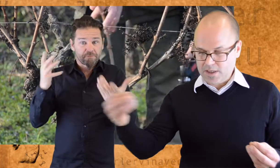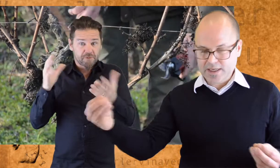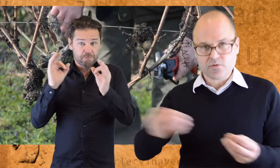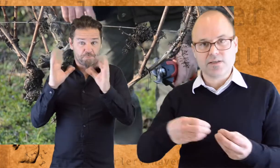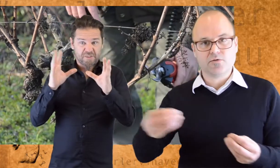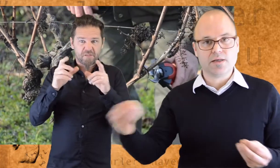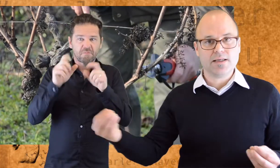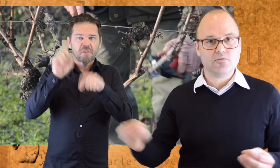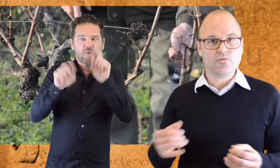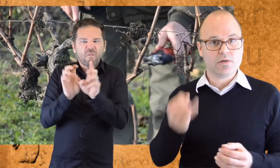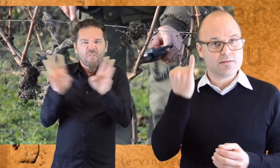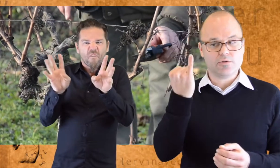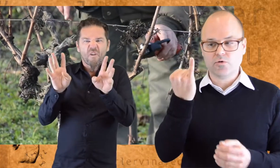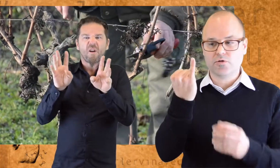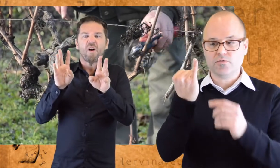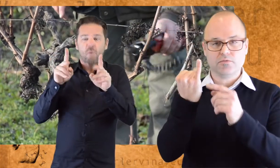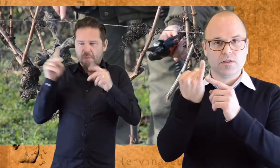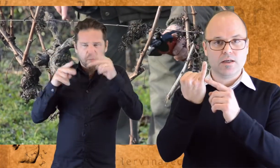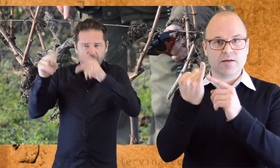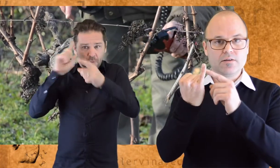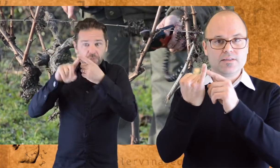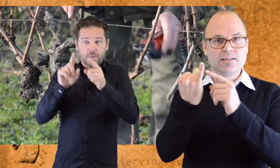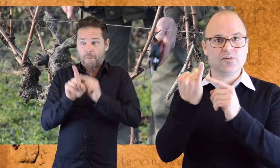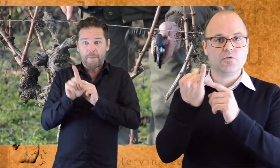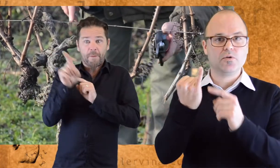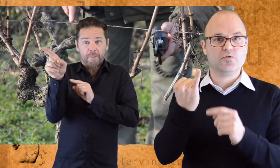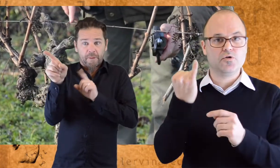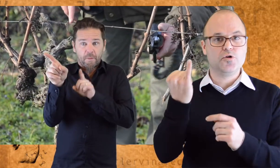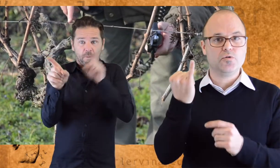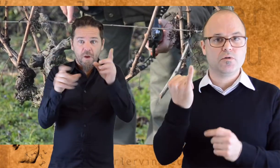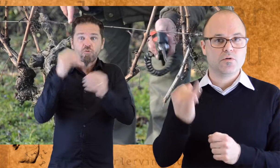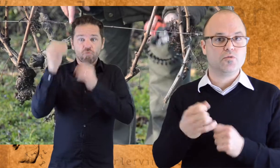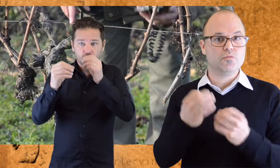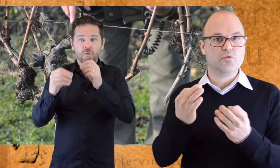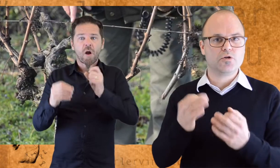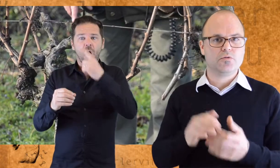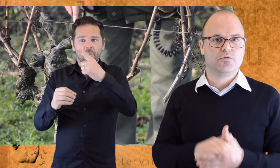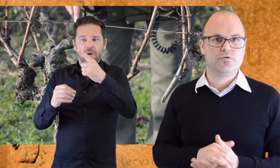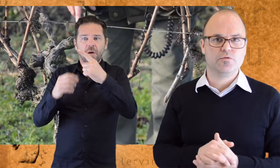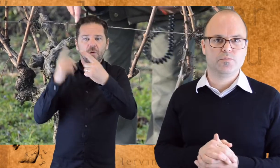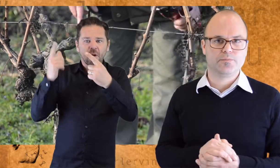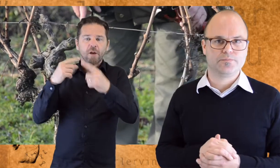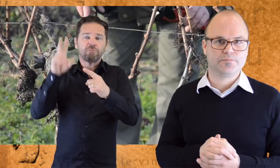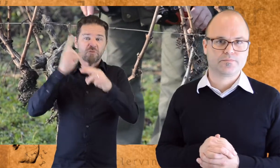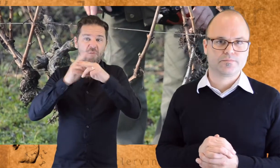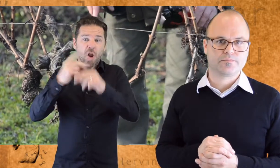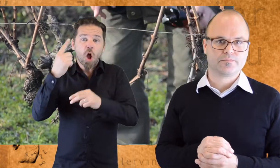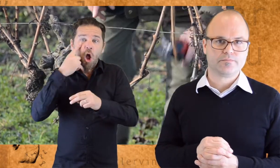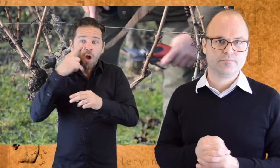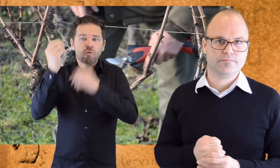à une baguette, on laisse une baguette, ou on laisse des coursons avec un certain nombre d'yeux ou de bourgeons dessus.